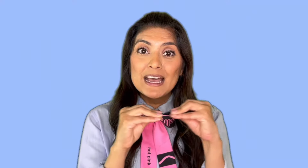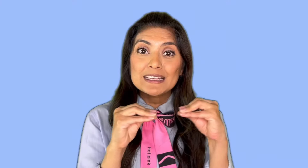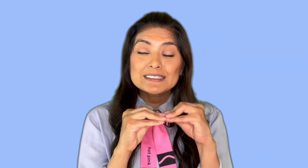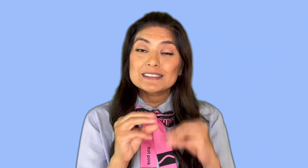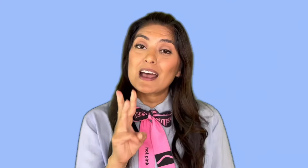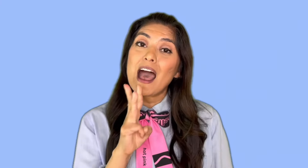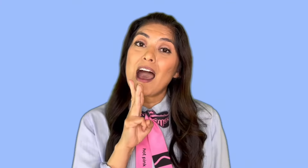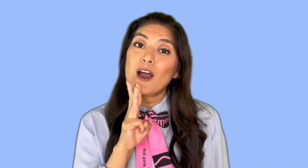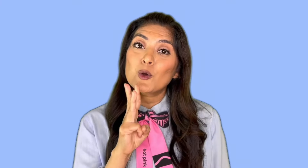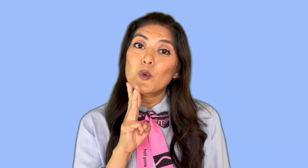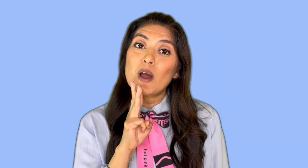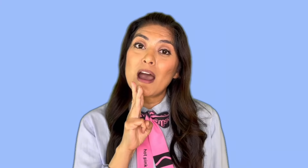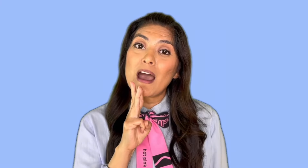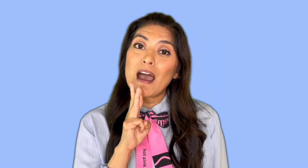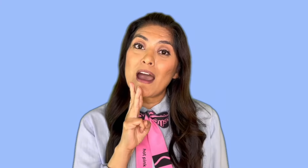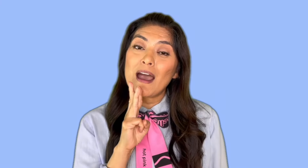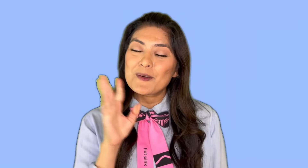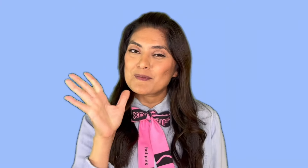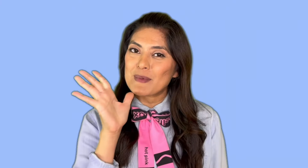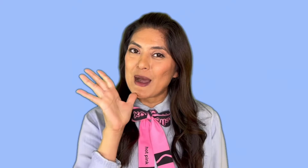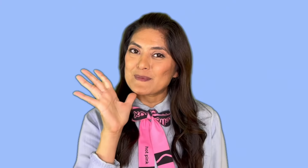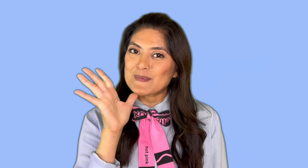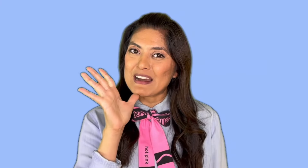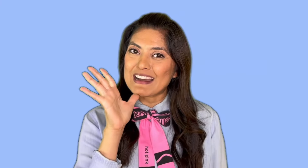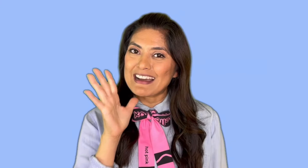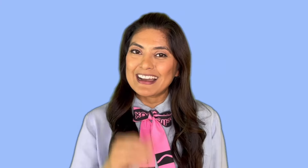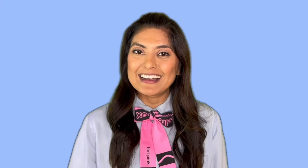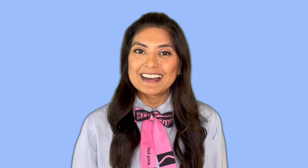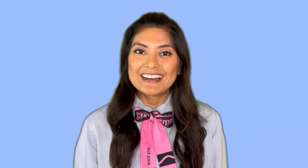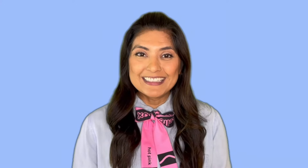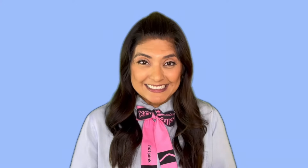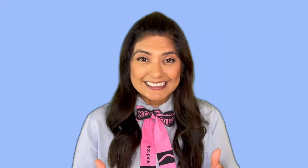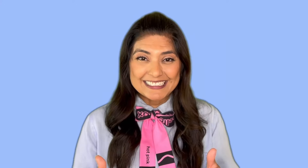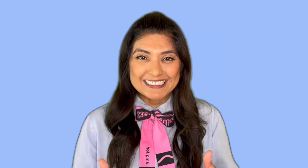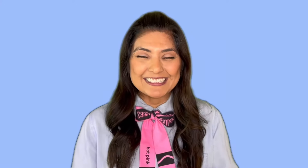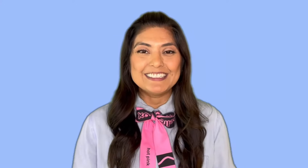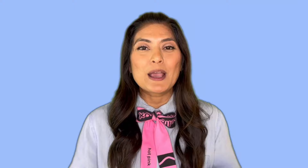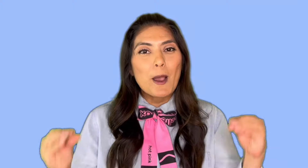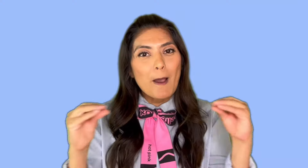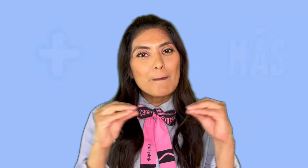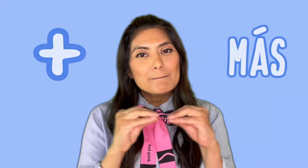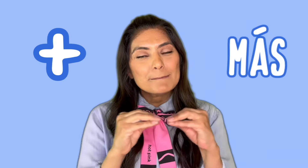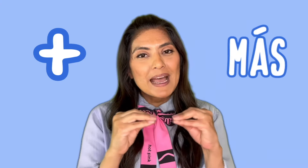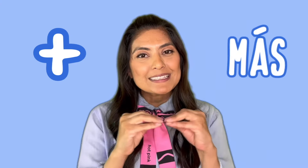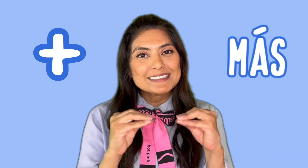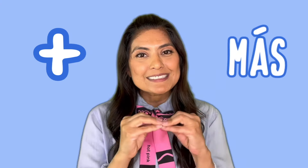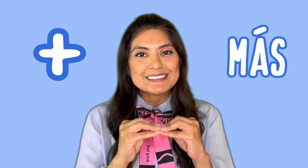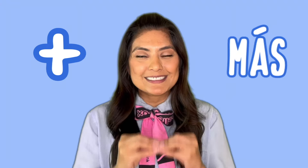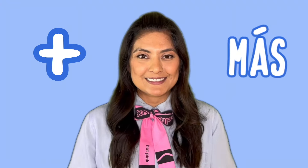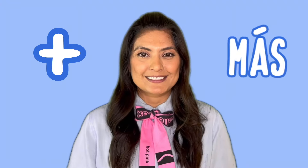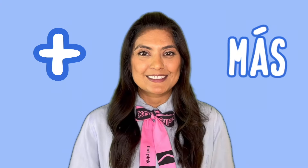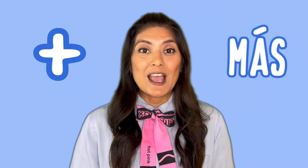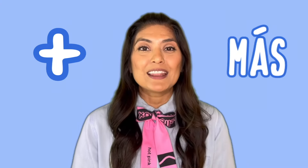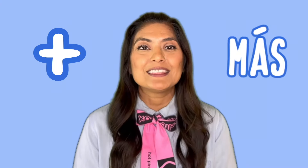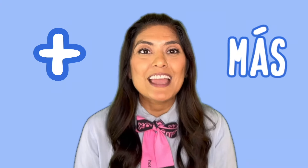Más agua, mamá. Sí. Más. Déjame